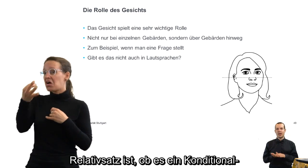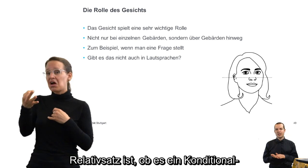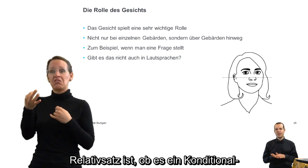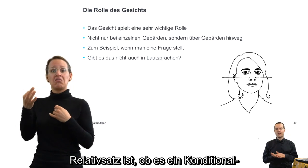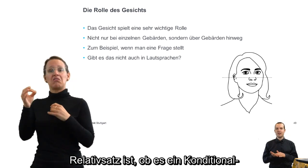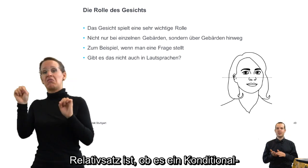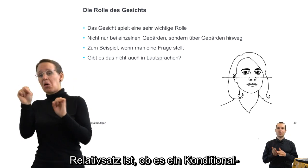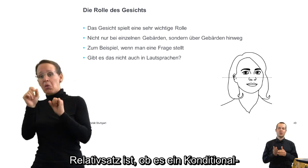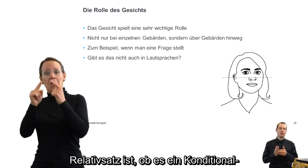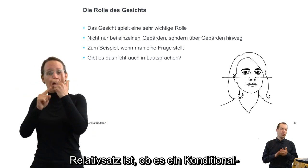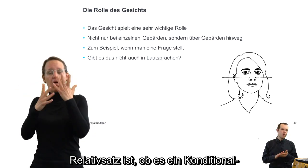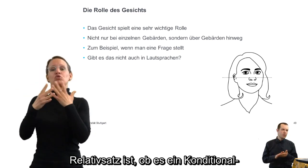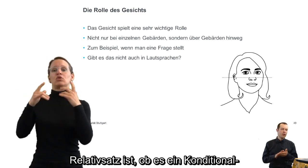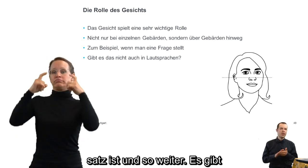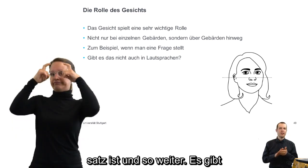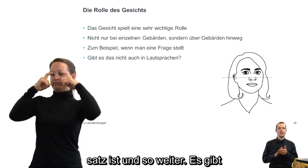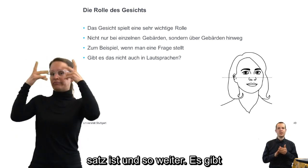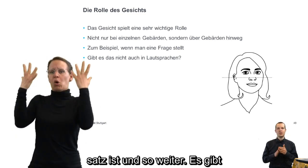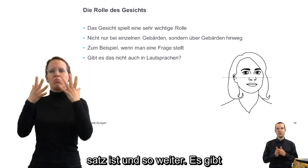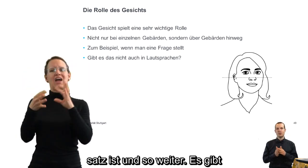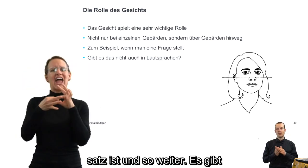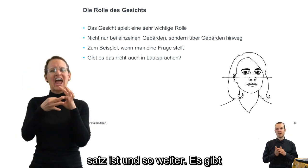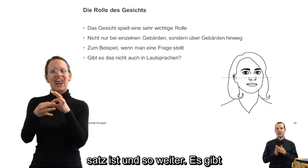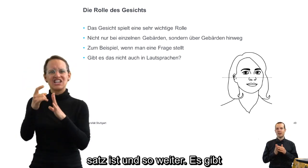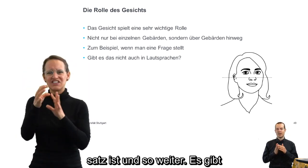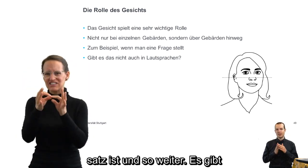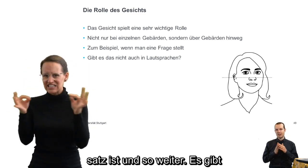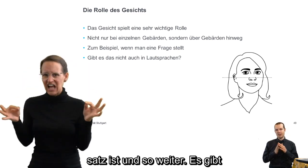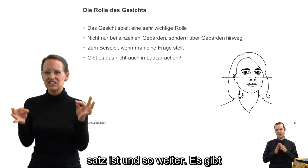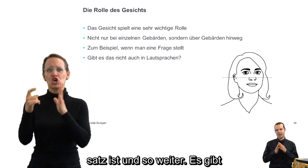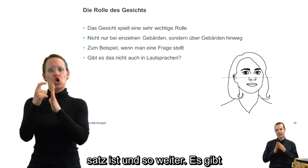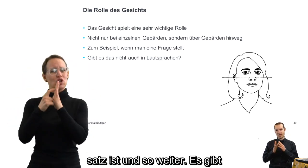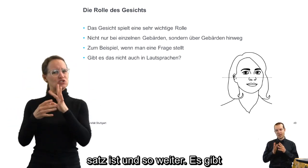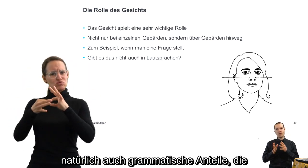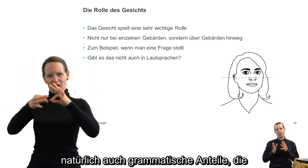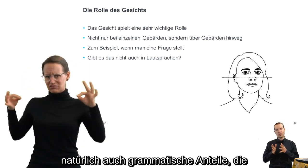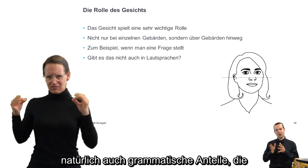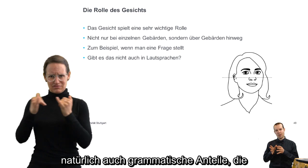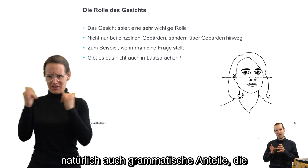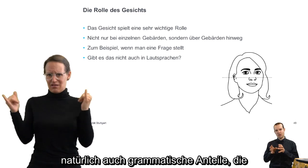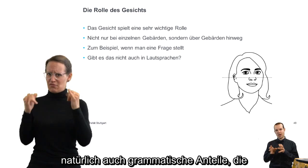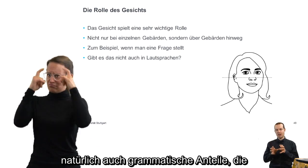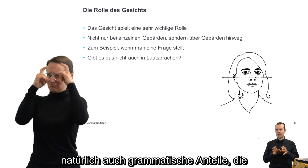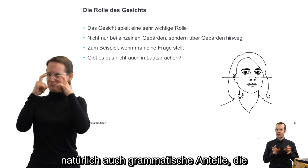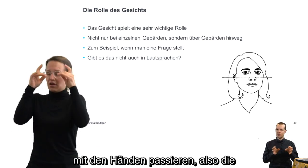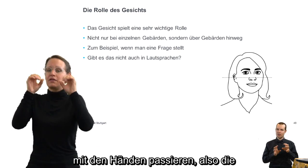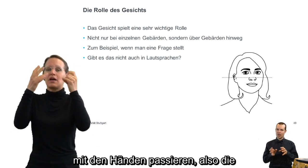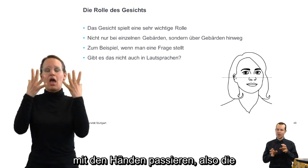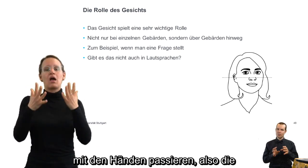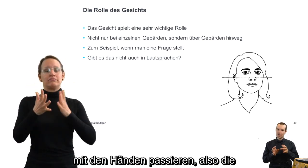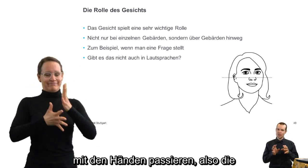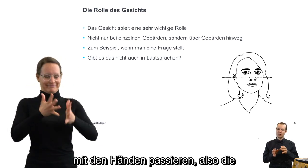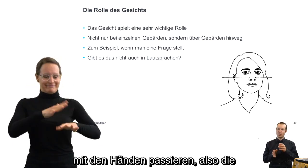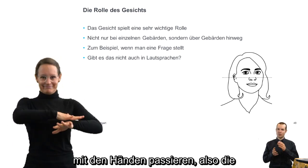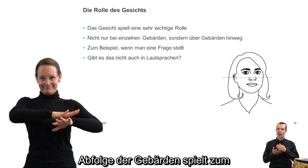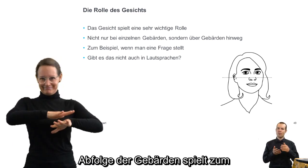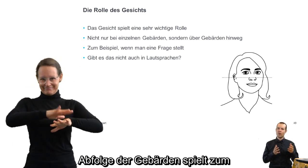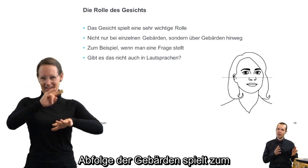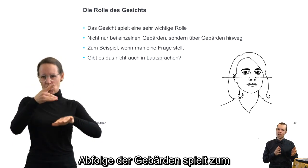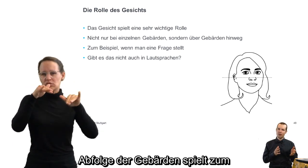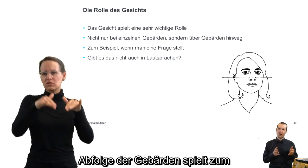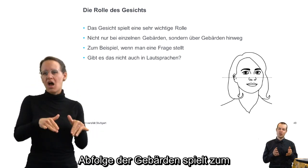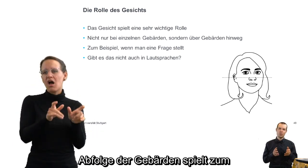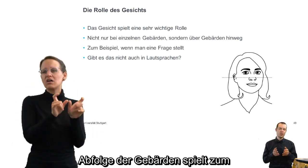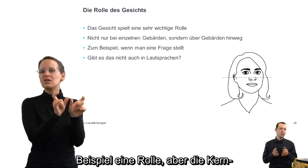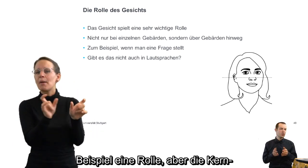ob es ein Relativsatz ist, ob es ein Konditionalsatz ist und so weiter. Es gibt natürlich auch grammatische Anteile, die mit den Händen passieren. Also die